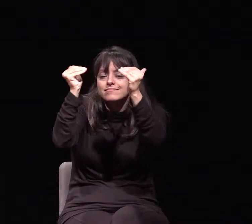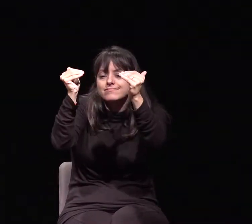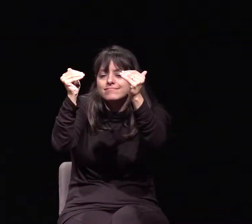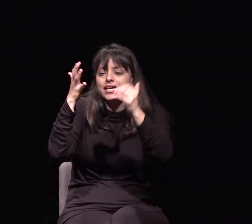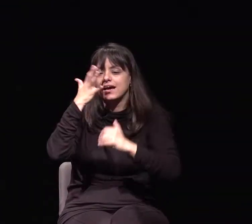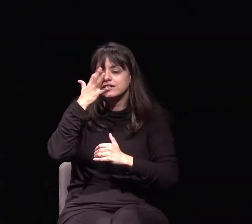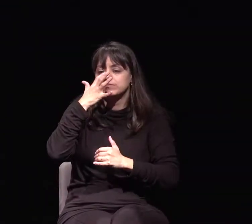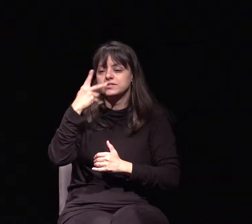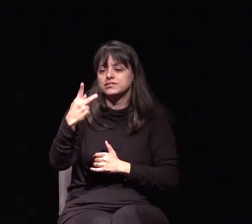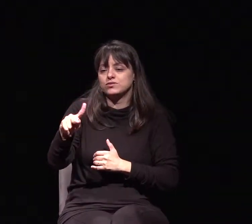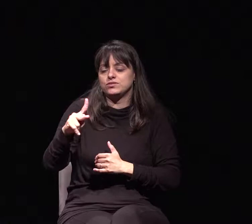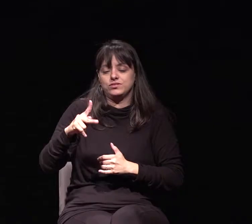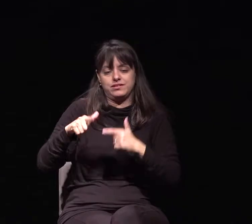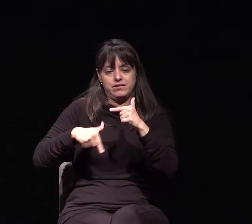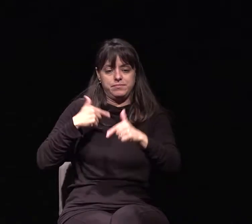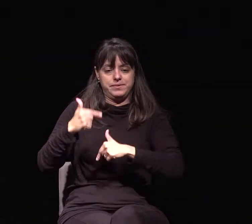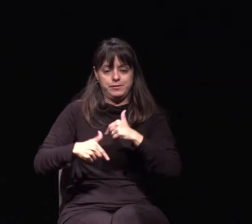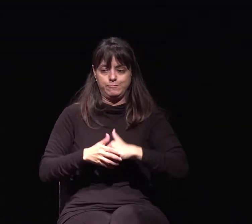admiração.